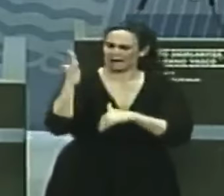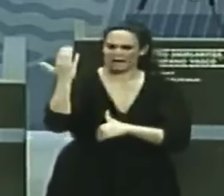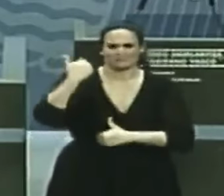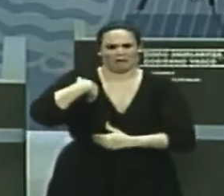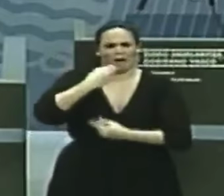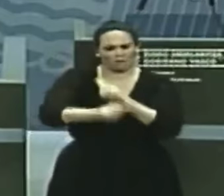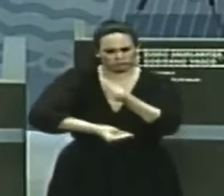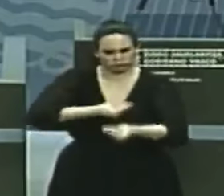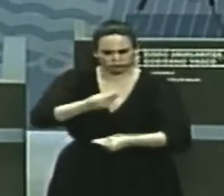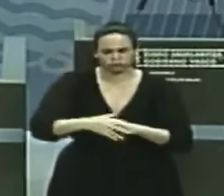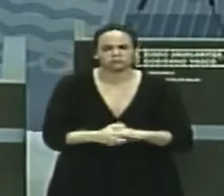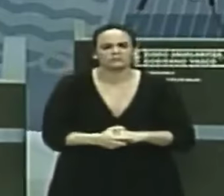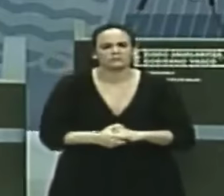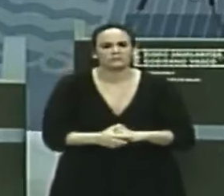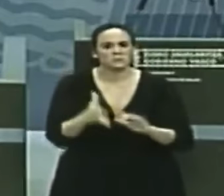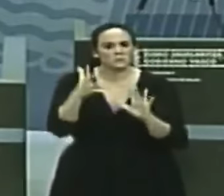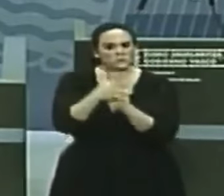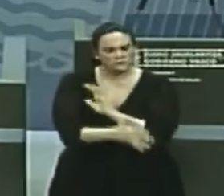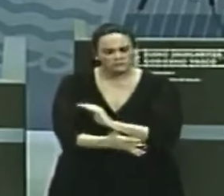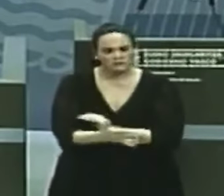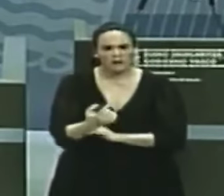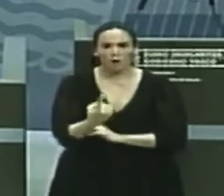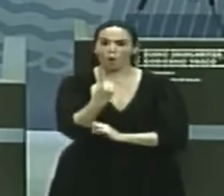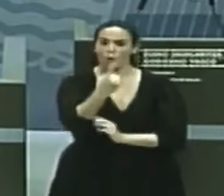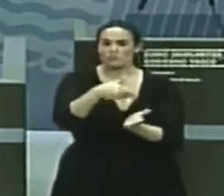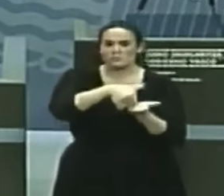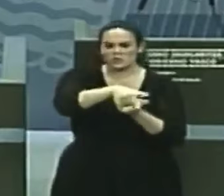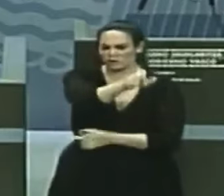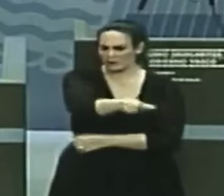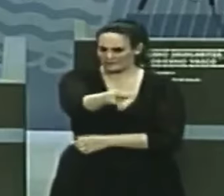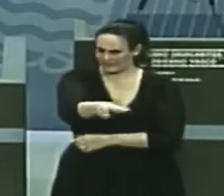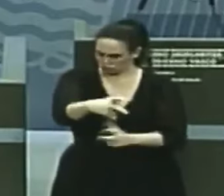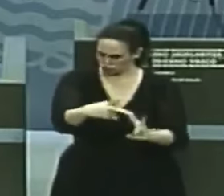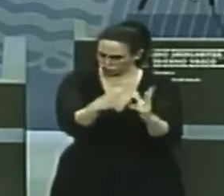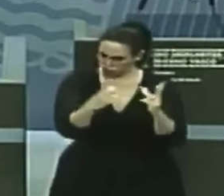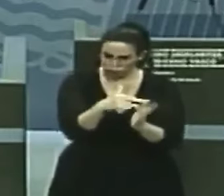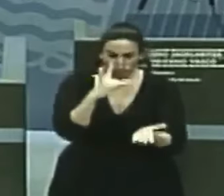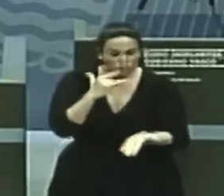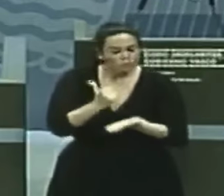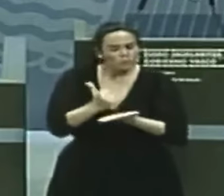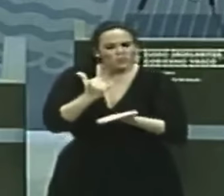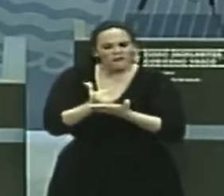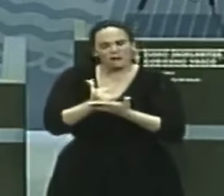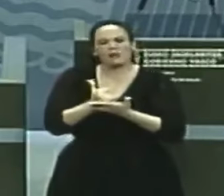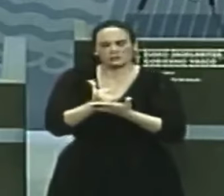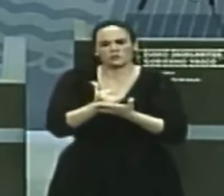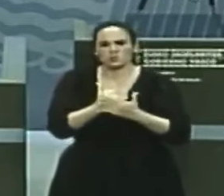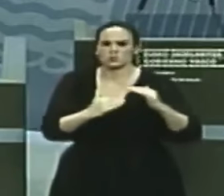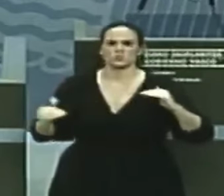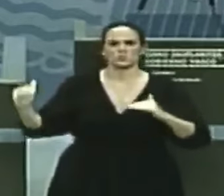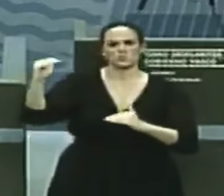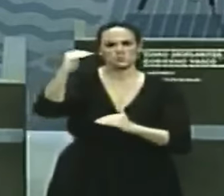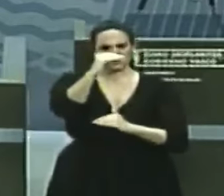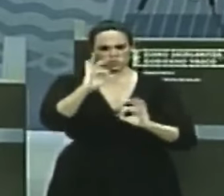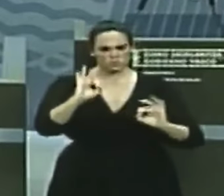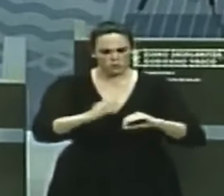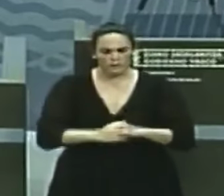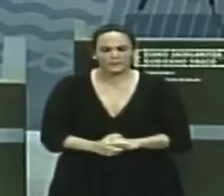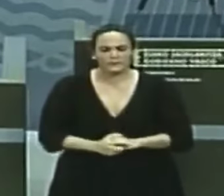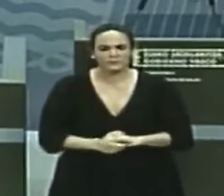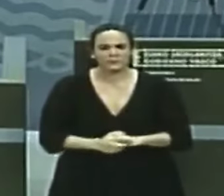tuvo conexión naidoo mí y hoy vistan le coe indicó provengo pura oso al tú a vela y sanar